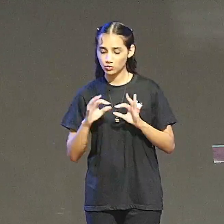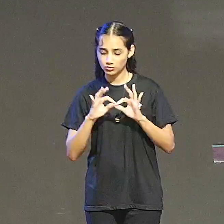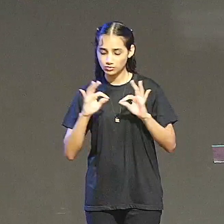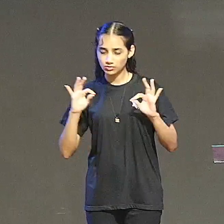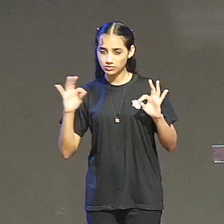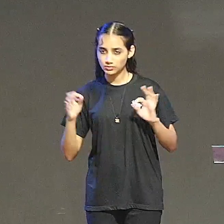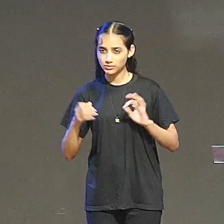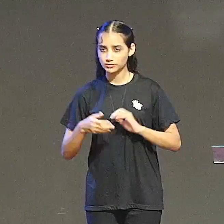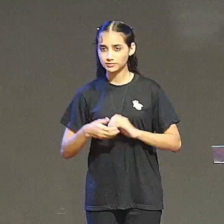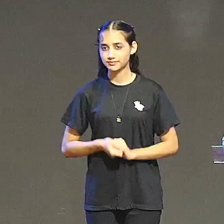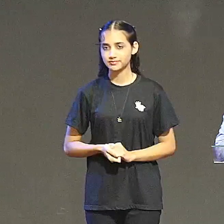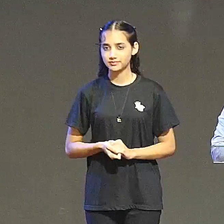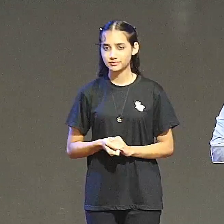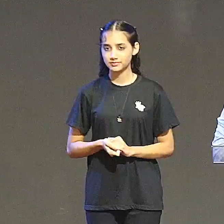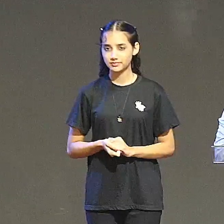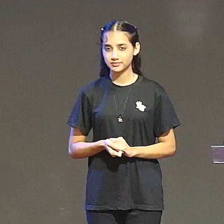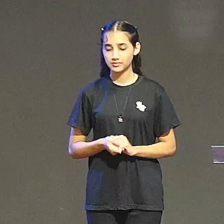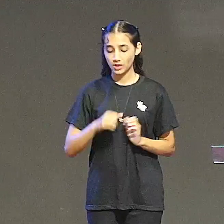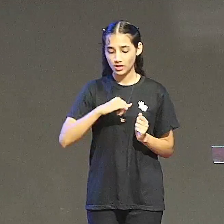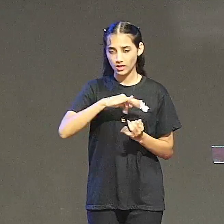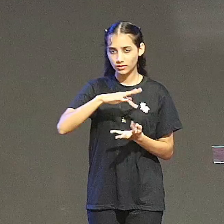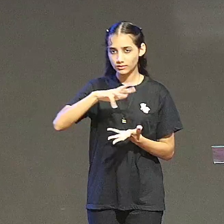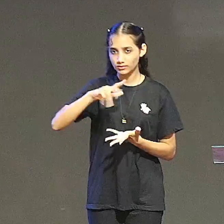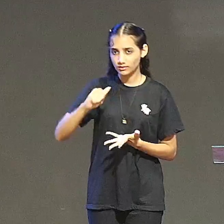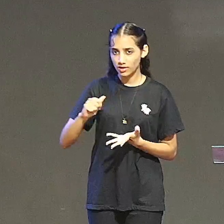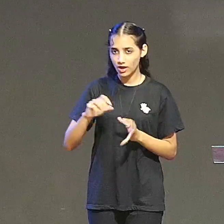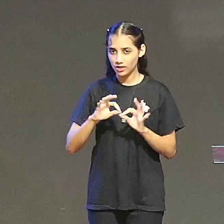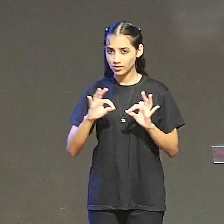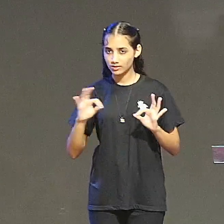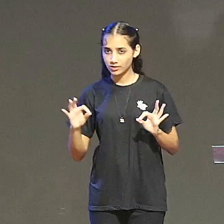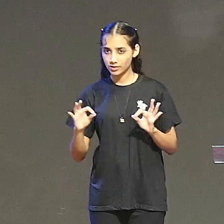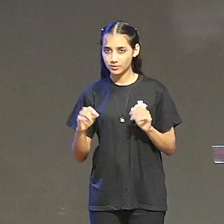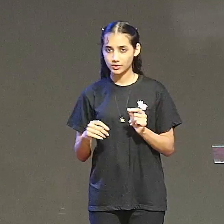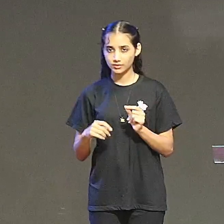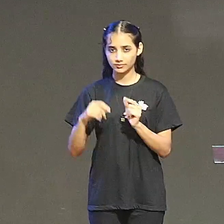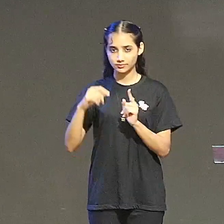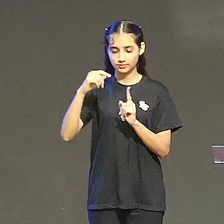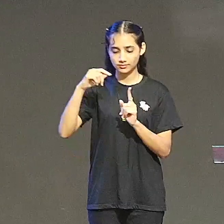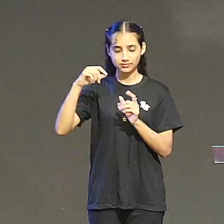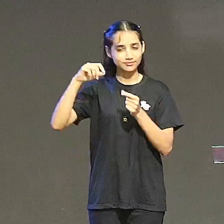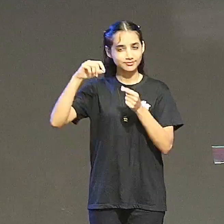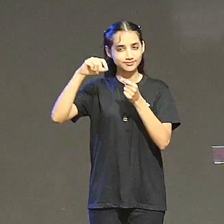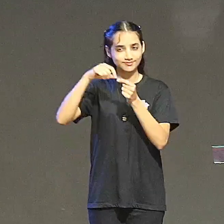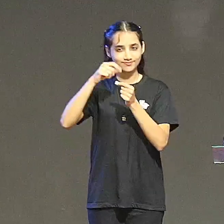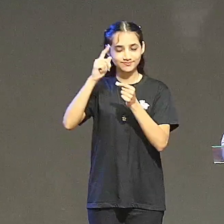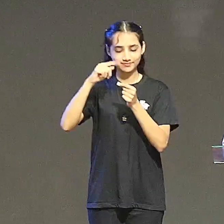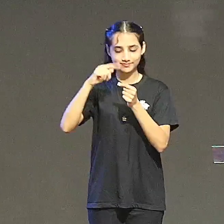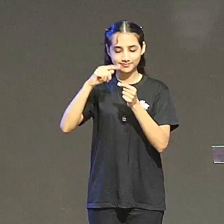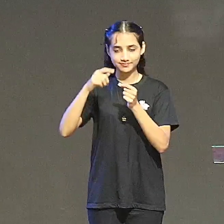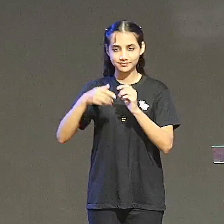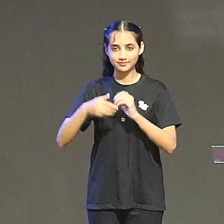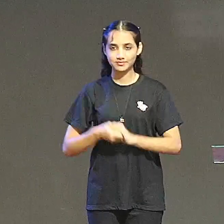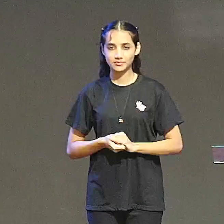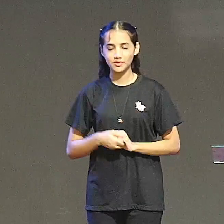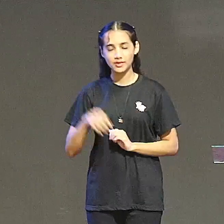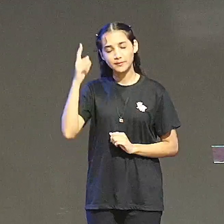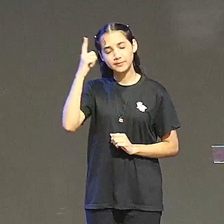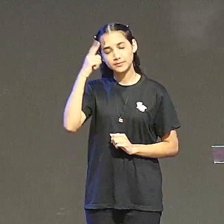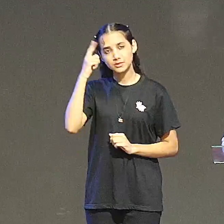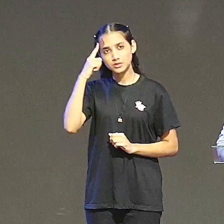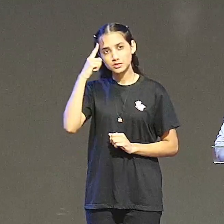cabeça de alfinete e o sol 20 m depois uma bola de futebol qual é o da nossa